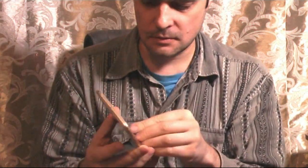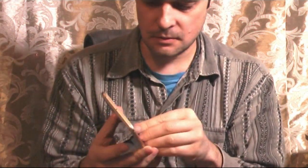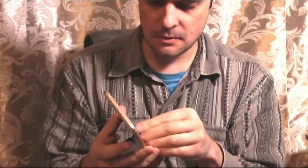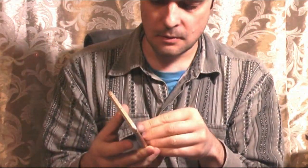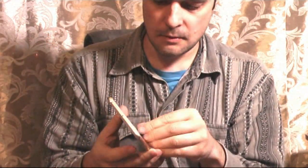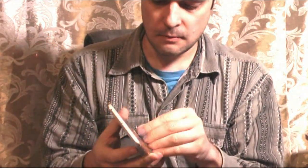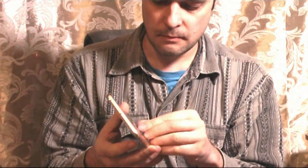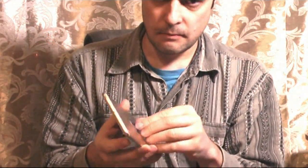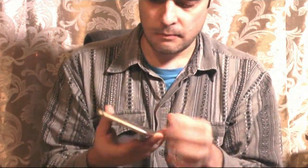назвать